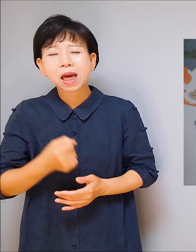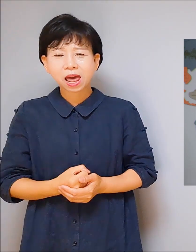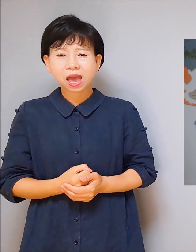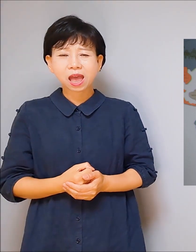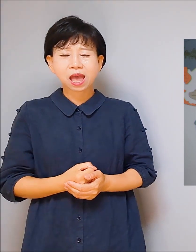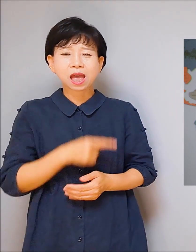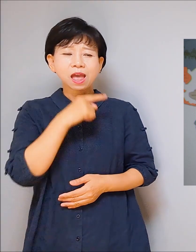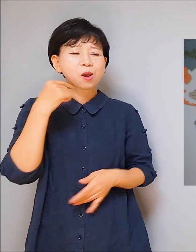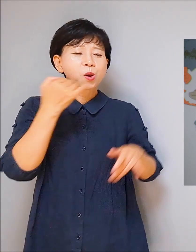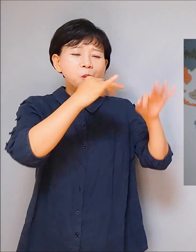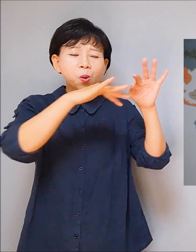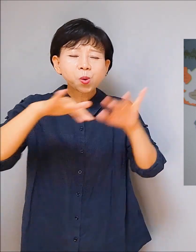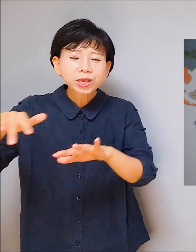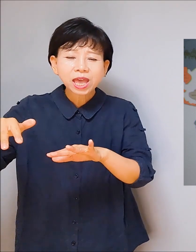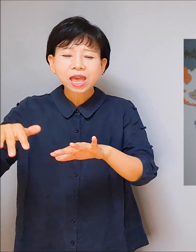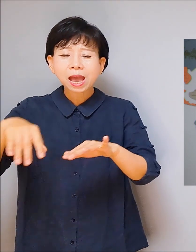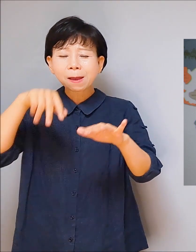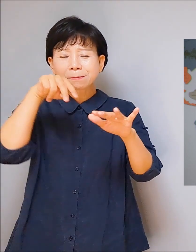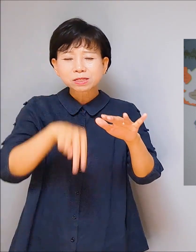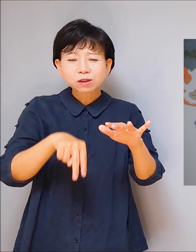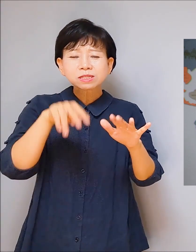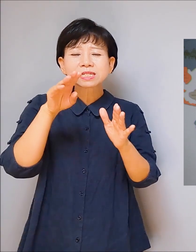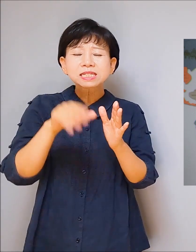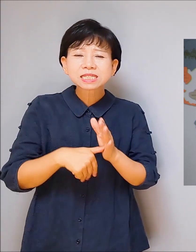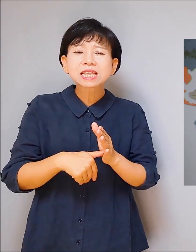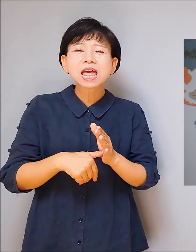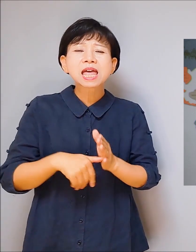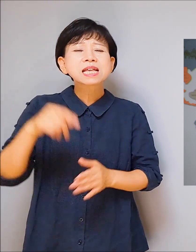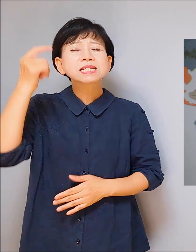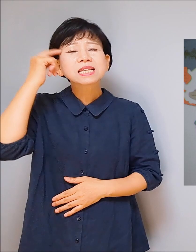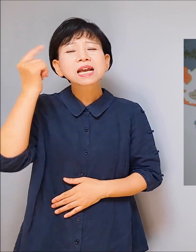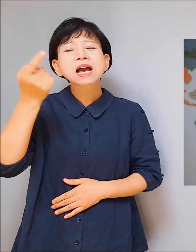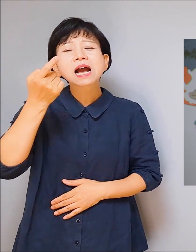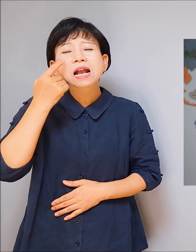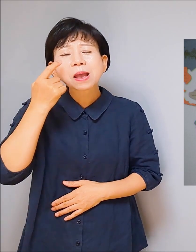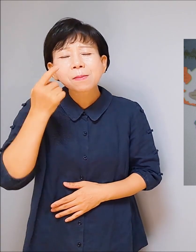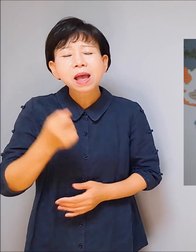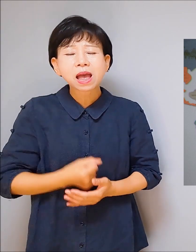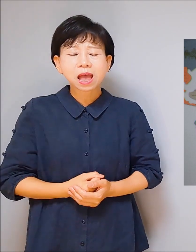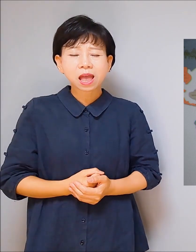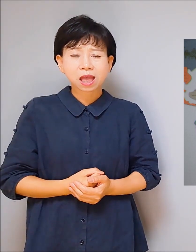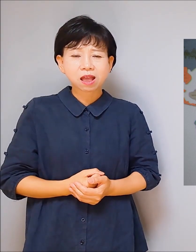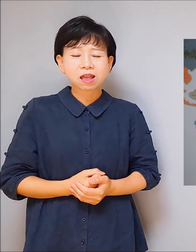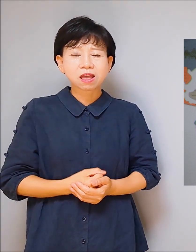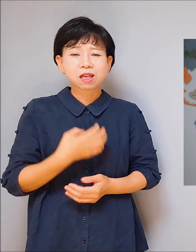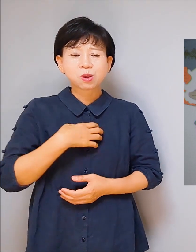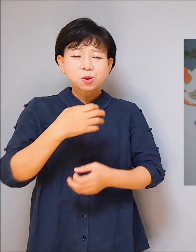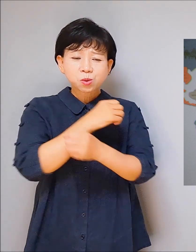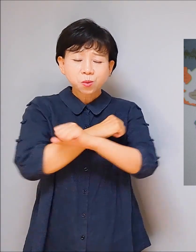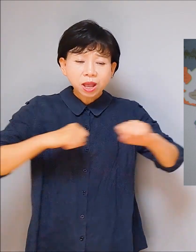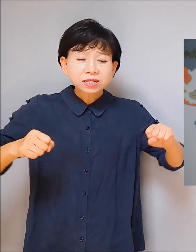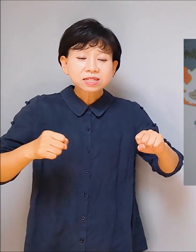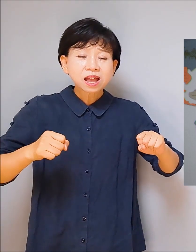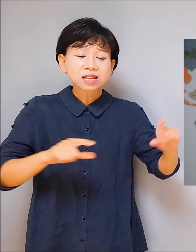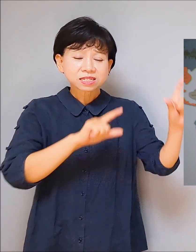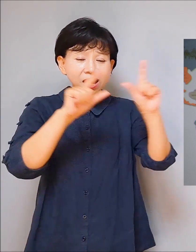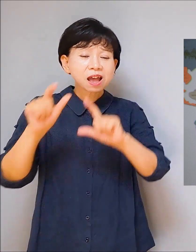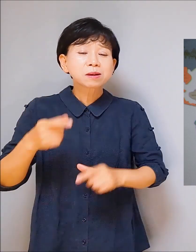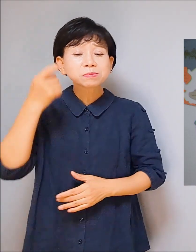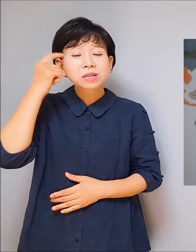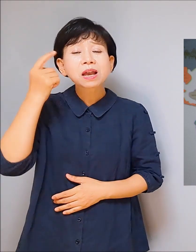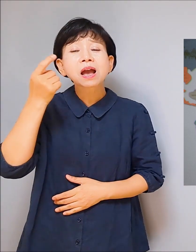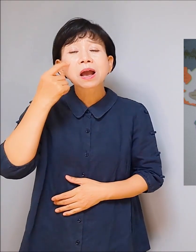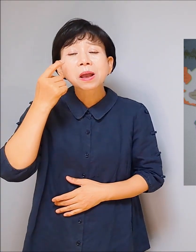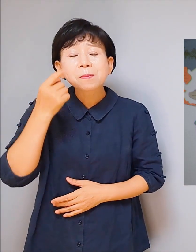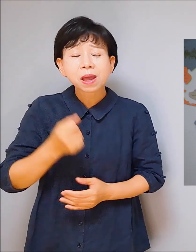이런 그때를 떠올려 보라는 거죠. 광야에서 그때를 떠올려 보라는 거예요. 그리고 이 가나안